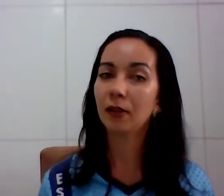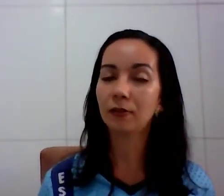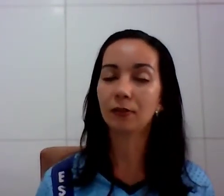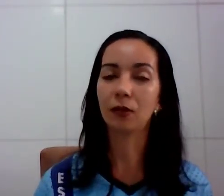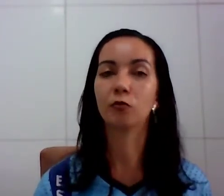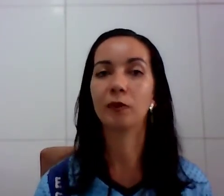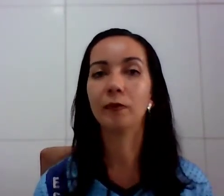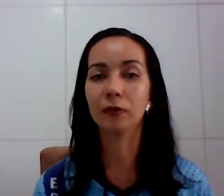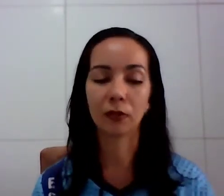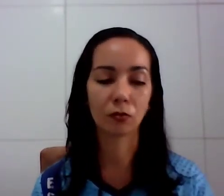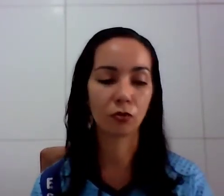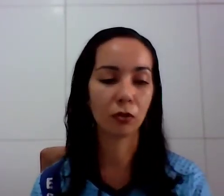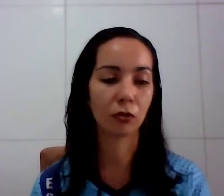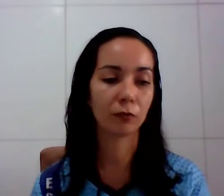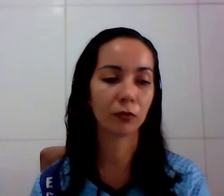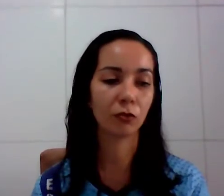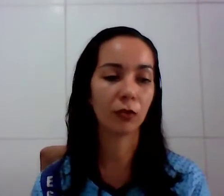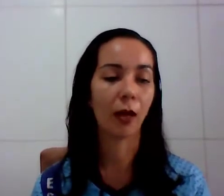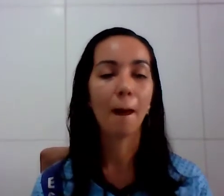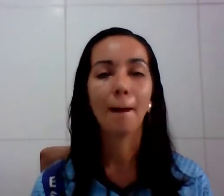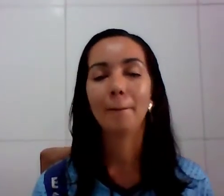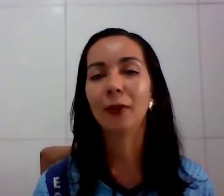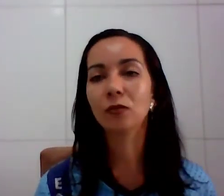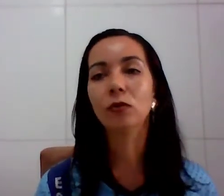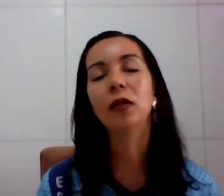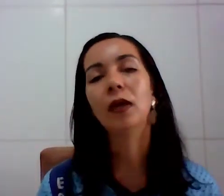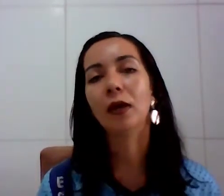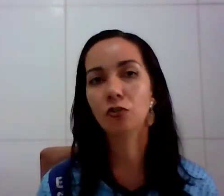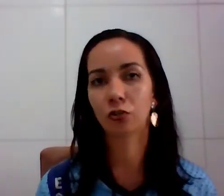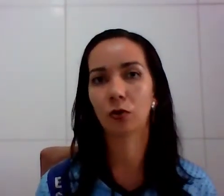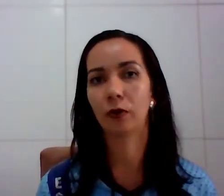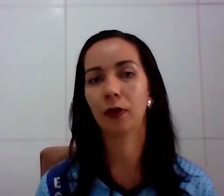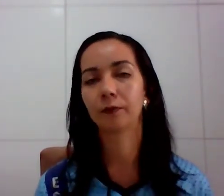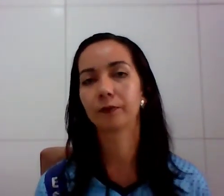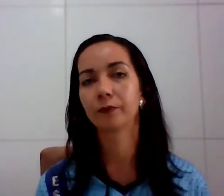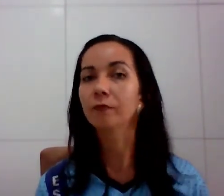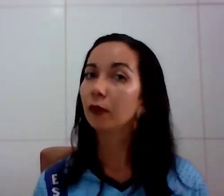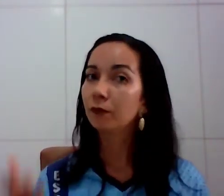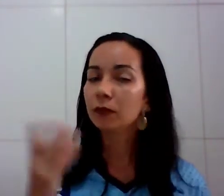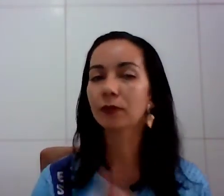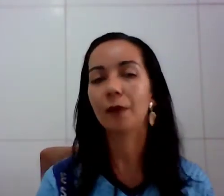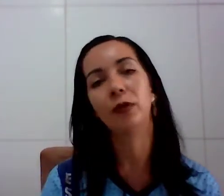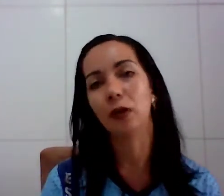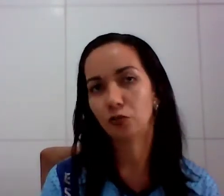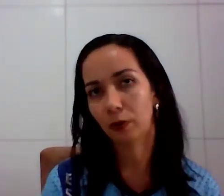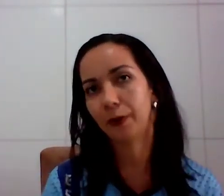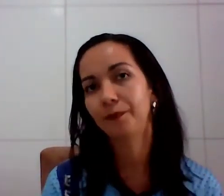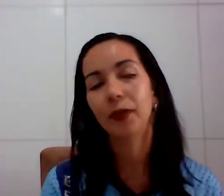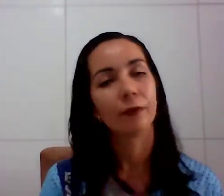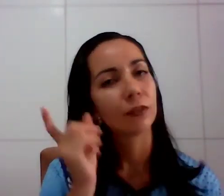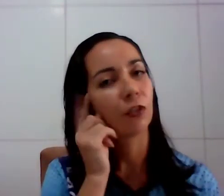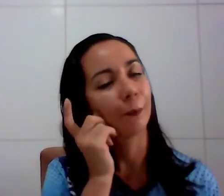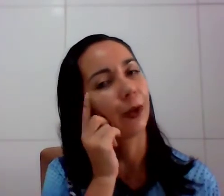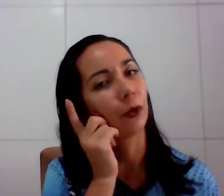esses serão os primeiros assuntos que nós vamos estudar. Mas o que é história? Você sabe o que é história? Você já parou